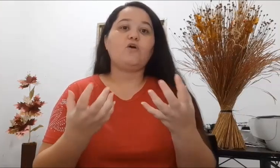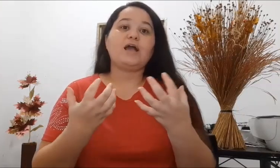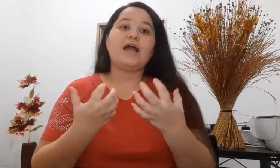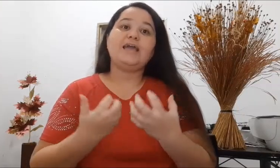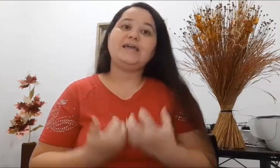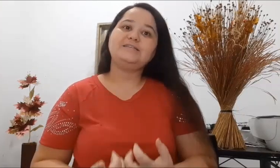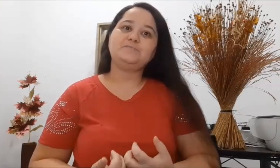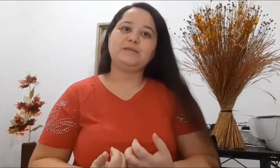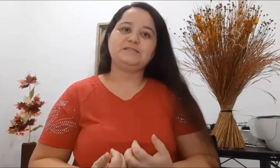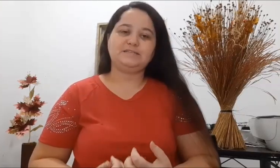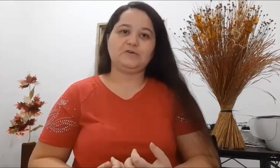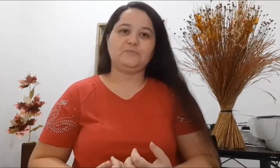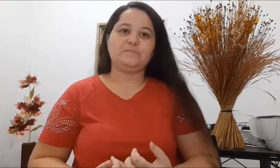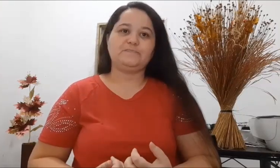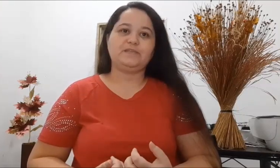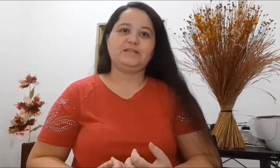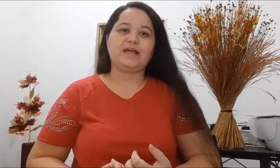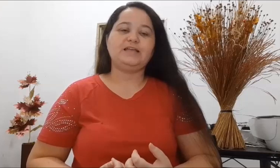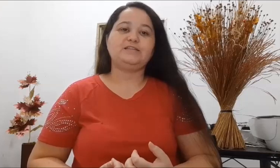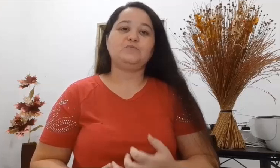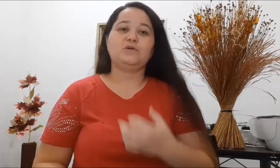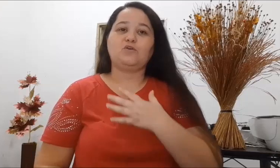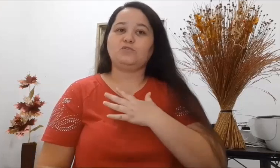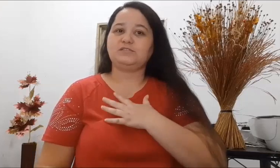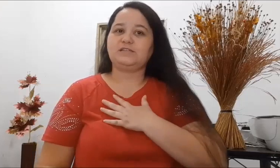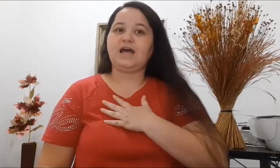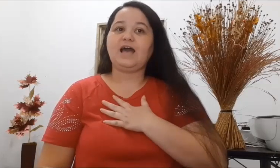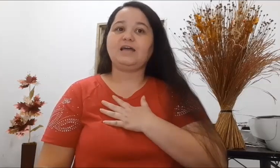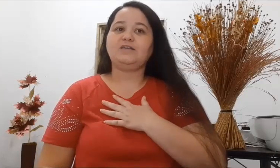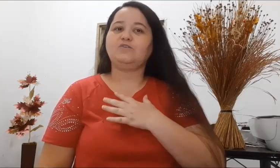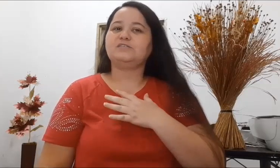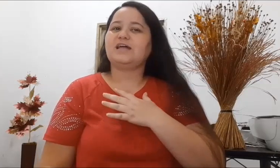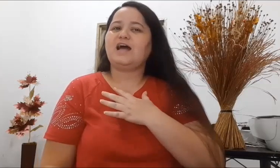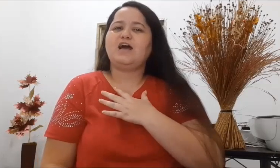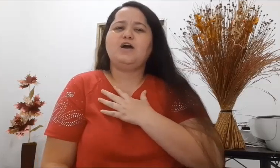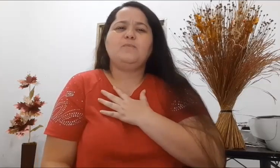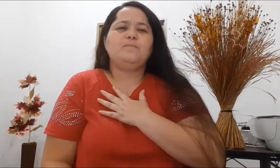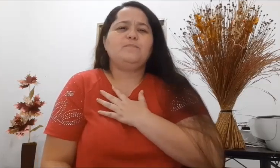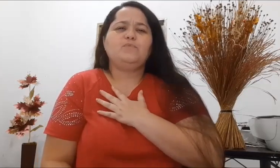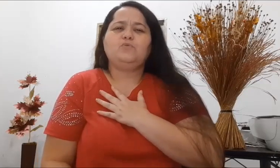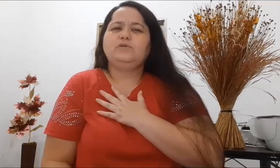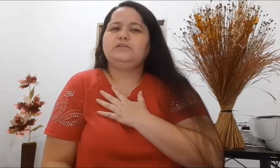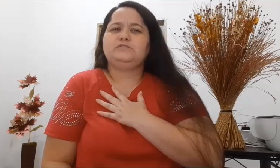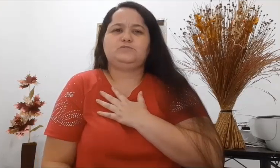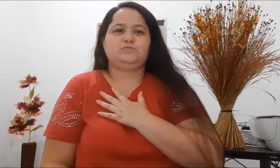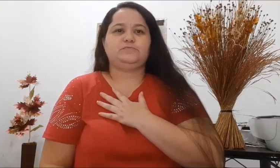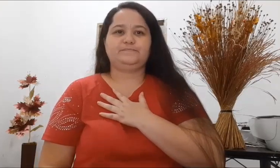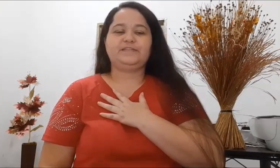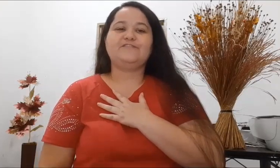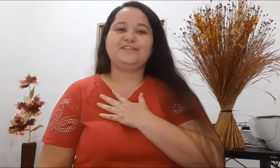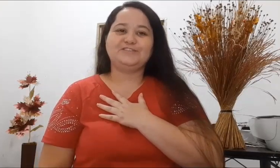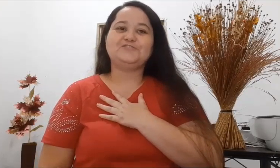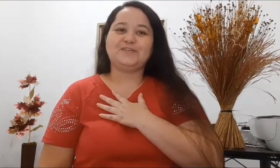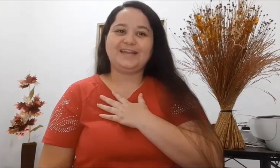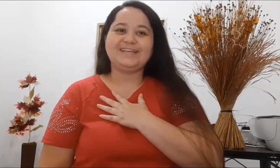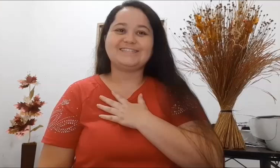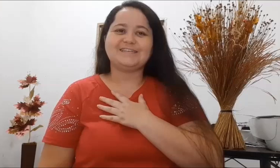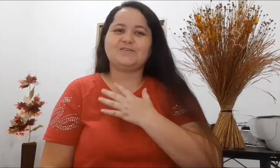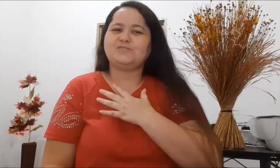colocar expressão, tá? Então, gostar e gostar muito. Tá vendo a diferença?